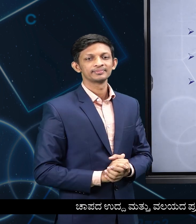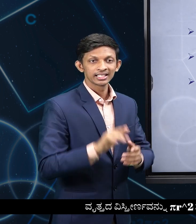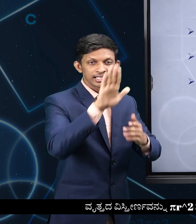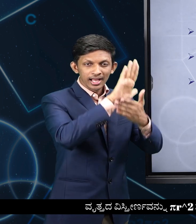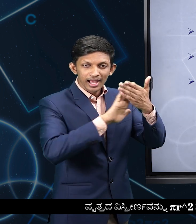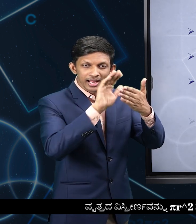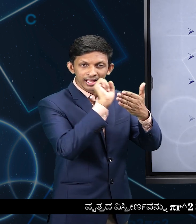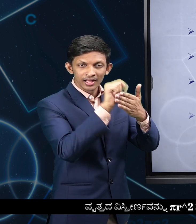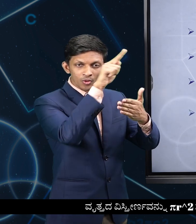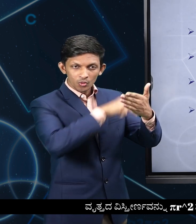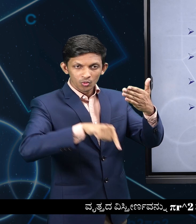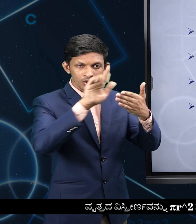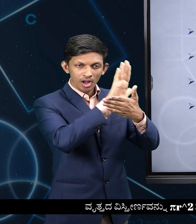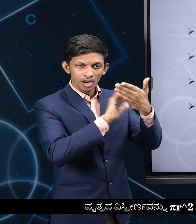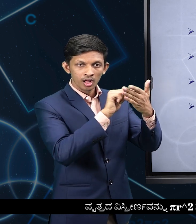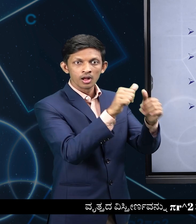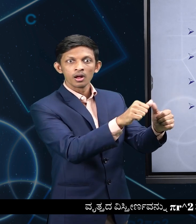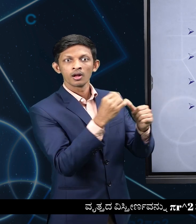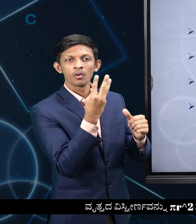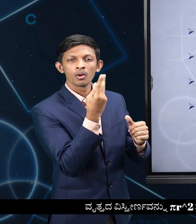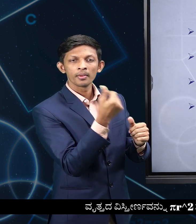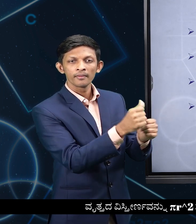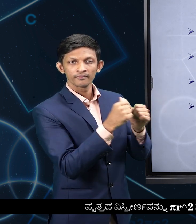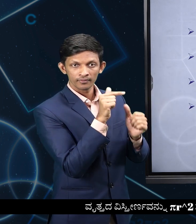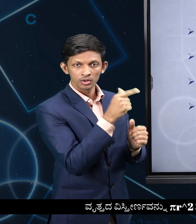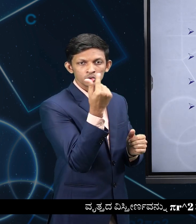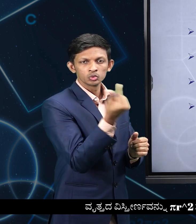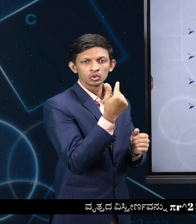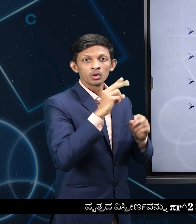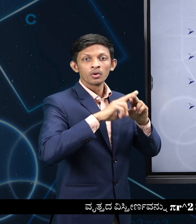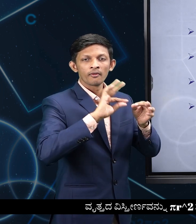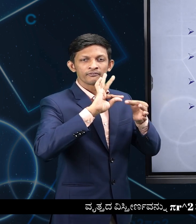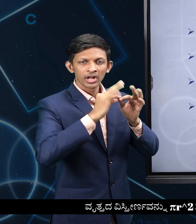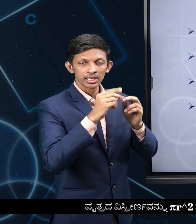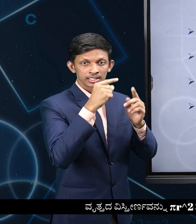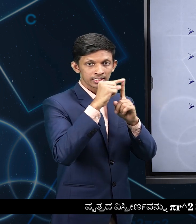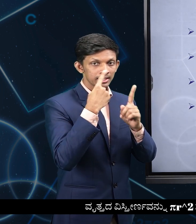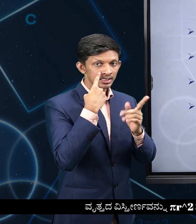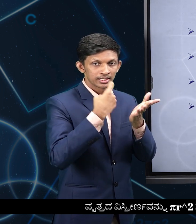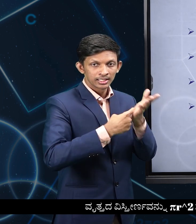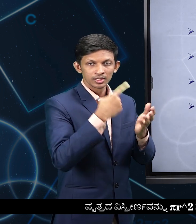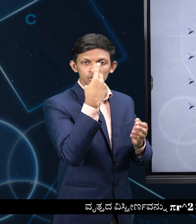ವೃತ್ತದ ವಿಸ್ತೀರ್ಣವನ್ನು πr² ಸೂತ್ರವನ್ನು ಬಳಸಿಕೊಂಡು ಲೆಕ್ಕ ಹಾಕಬಹುದು. ಇಲ್ಲಿ r ತ್ರಿಜ್ಯವಾಗಿದೆ.